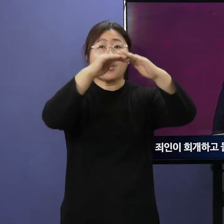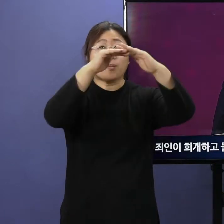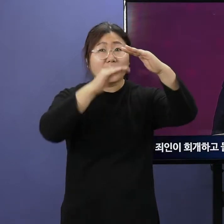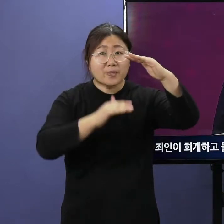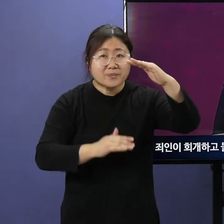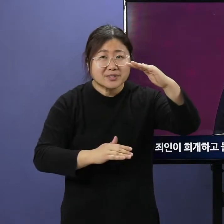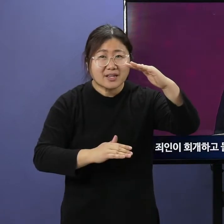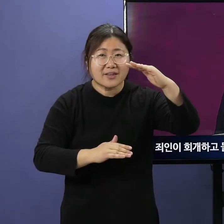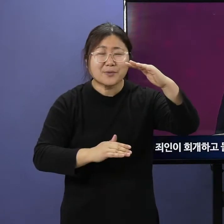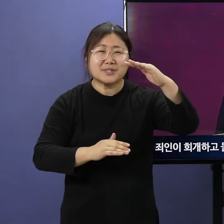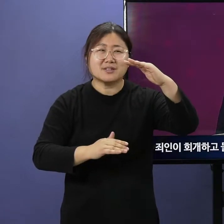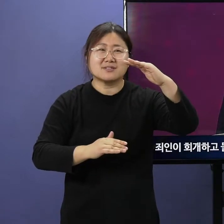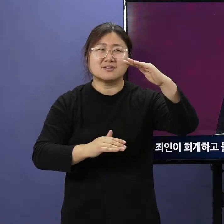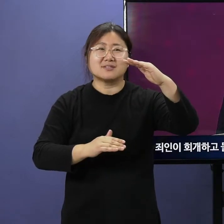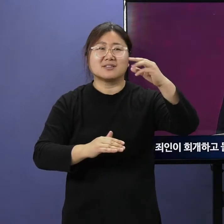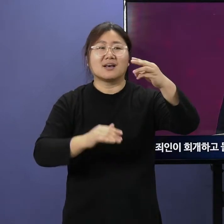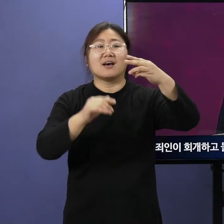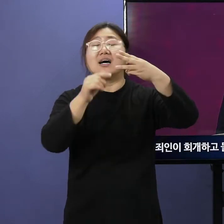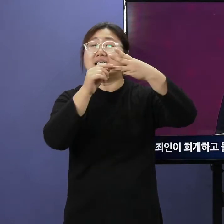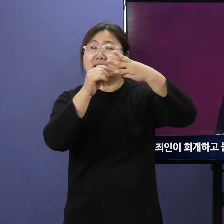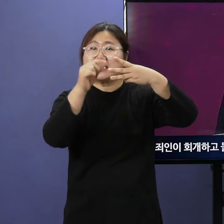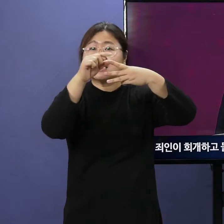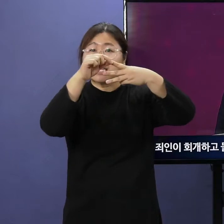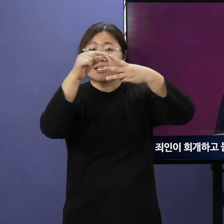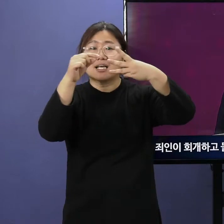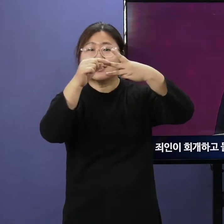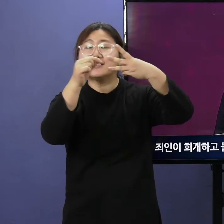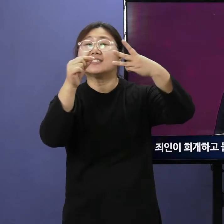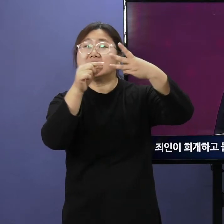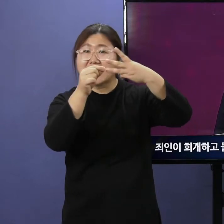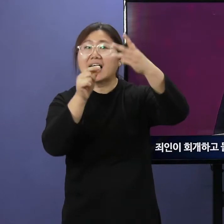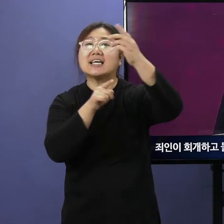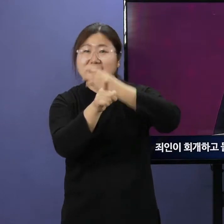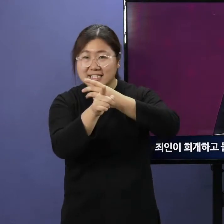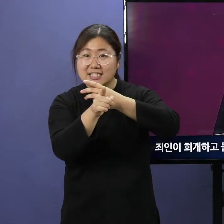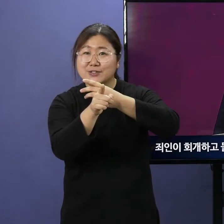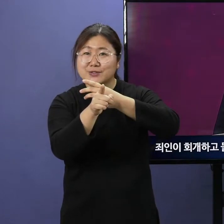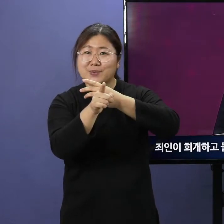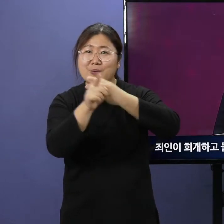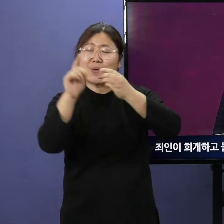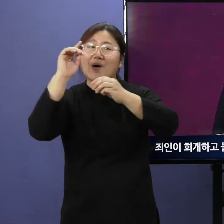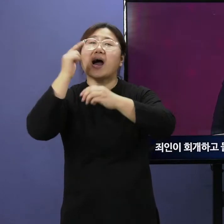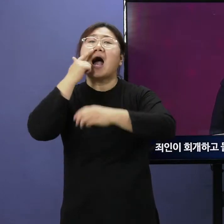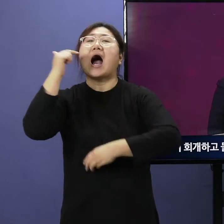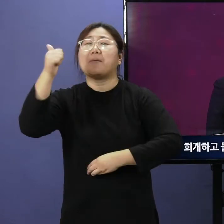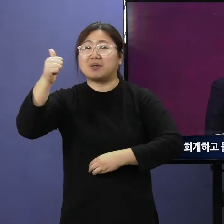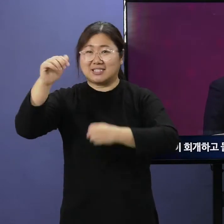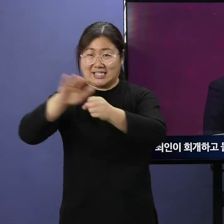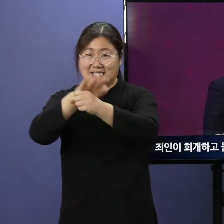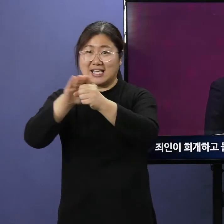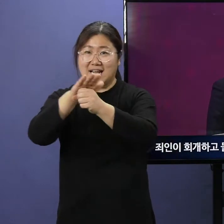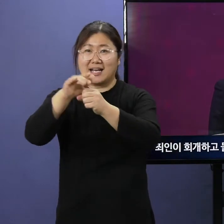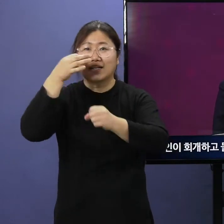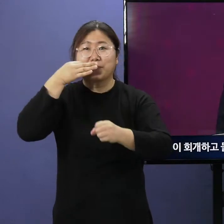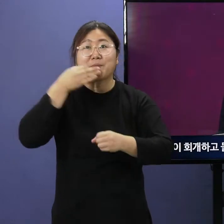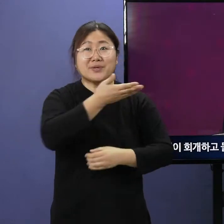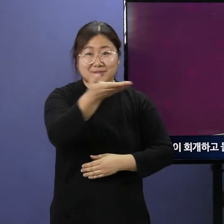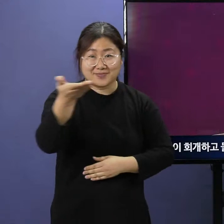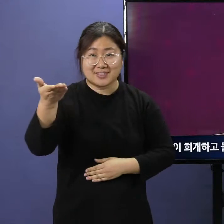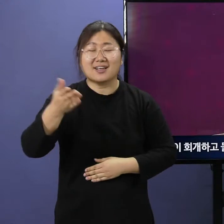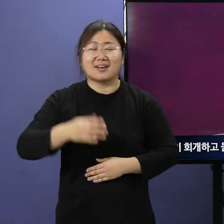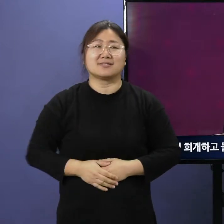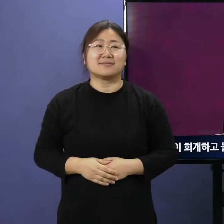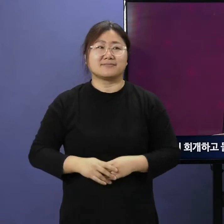본문에는 크게 세 가지로 아버지의 사랑을 보여주고 있습니다. 그 첫 번째는